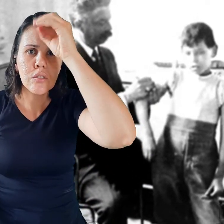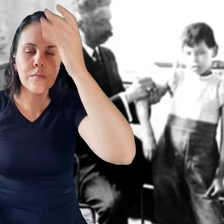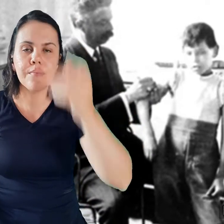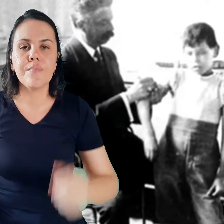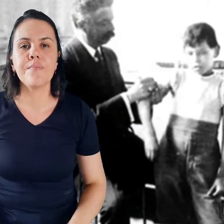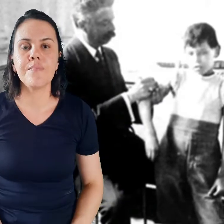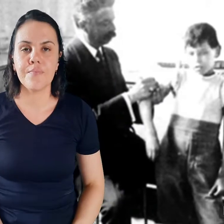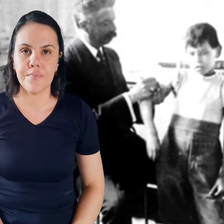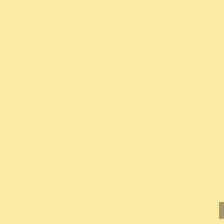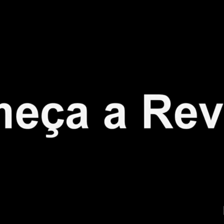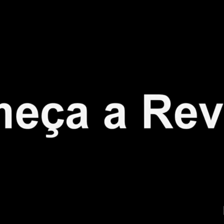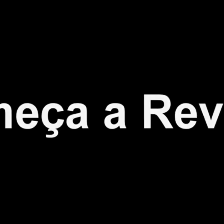Começa então a revolta.